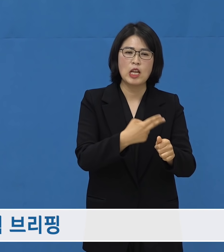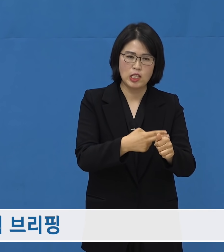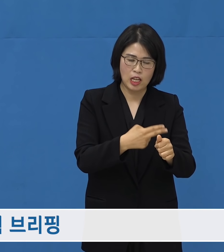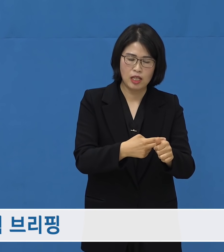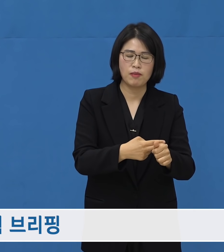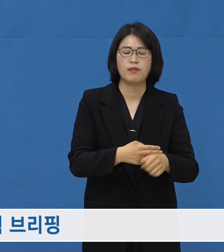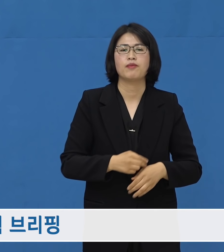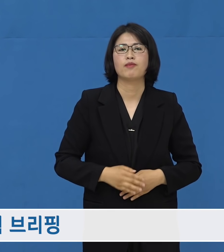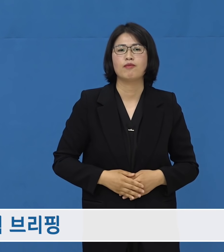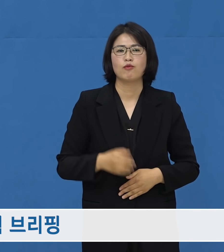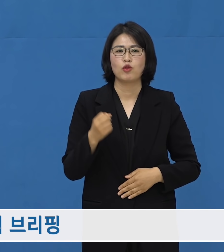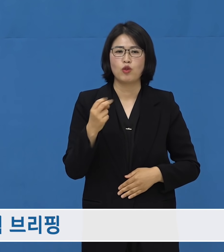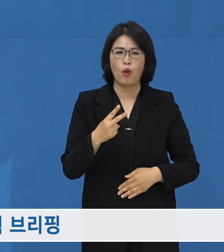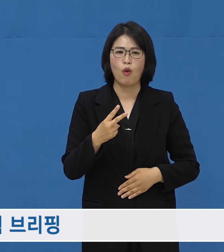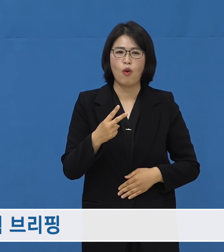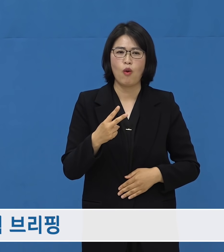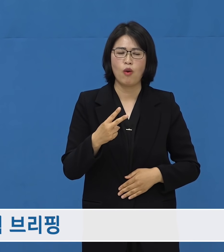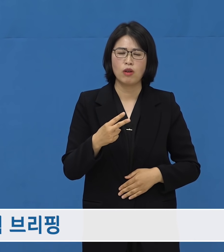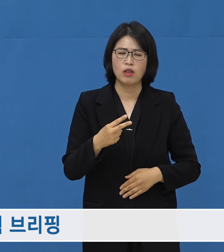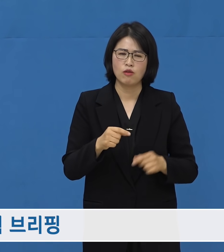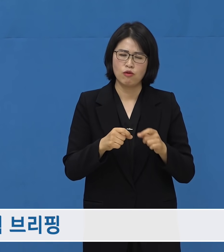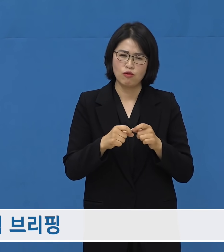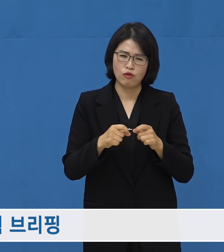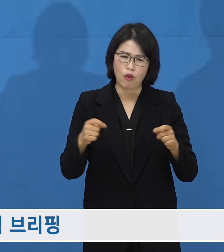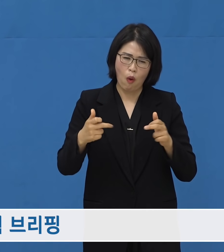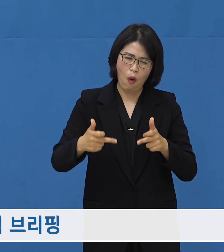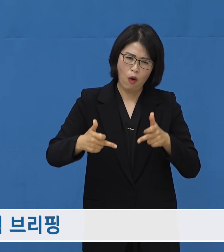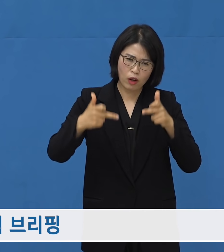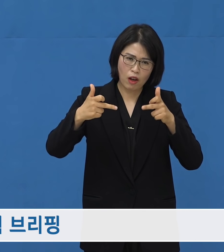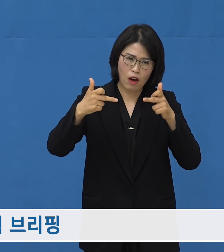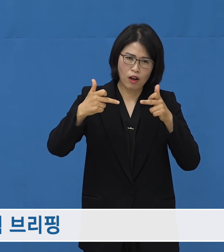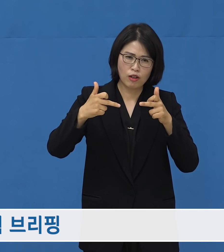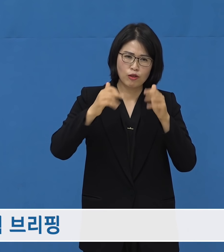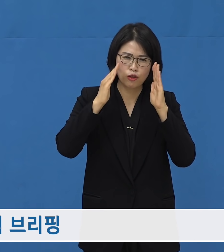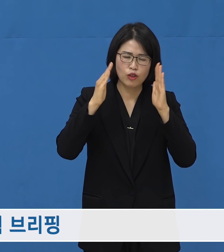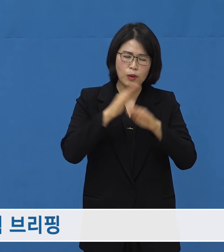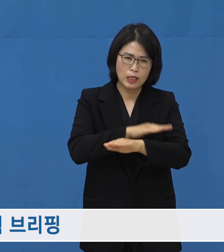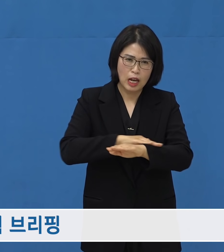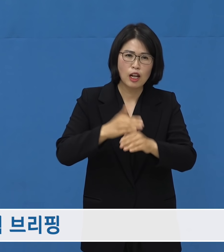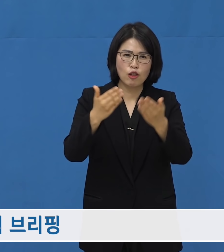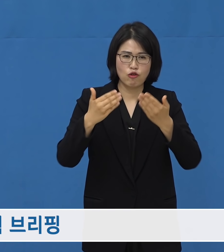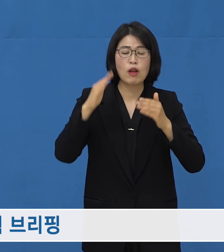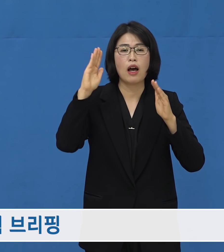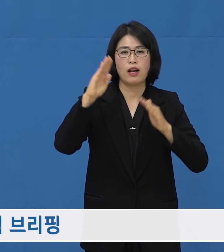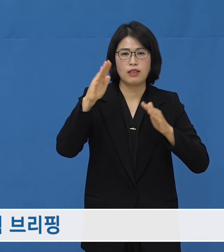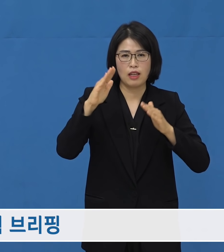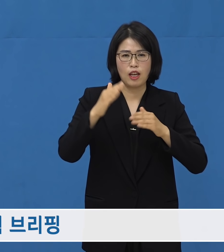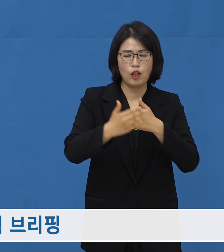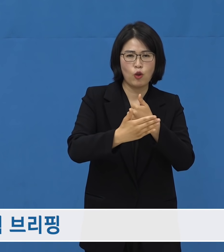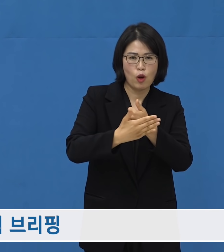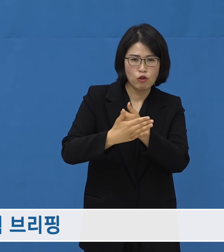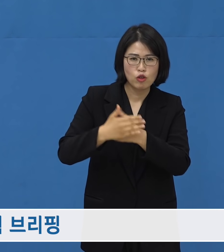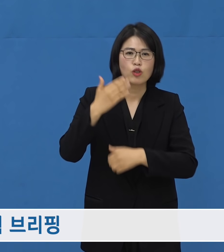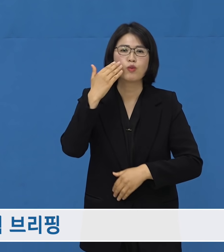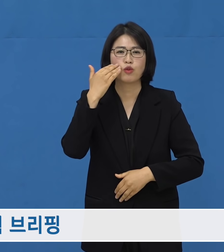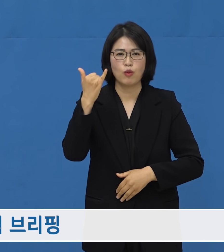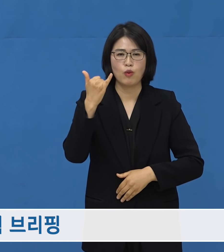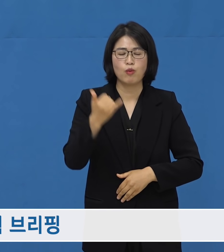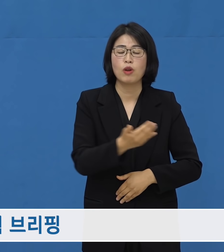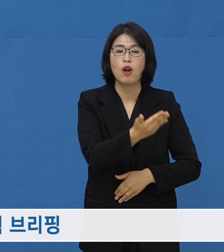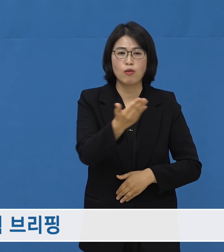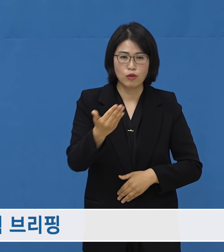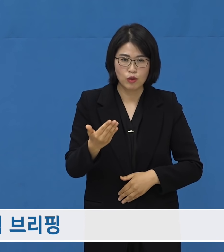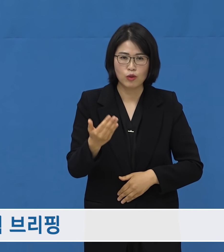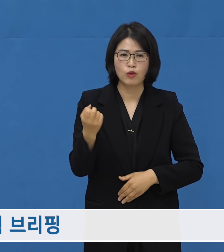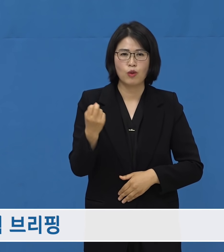선생님, 그리고 장시간의 원격 수업을 잘 따라온 학생 여러분, 도와주신 학부모님 여러분,